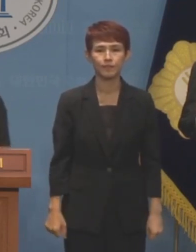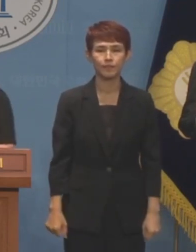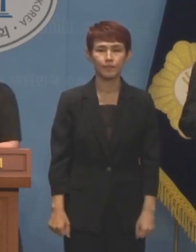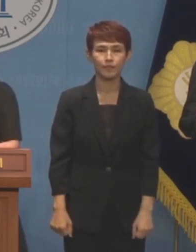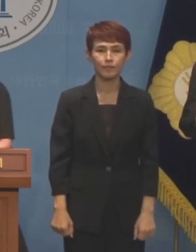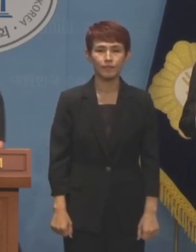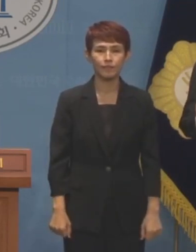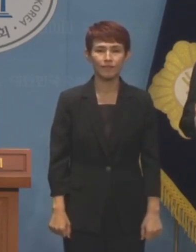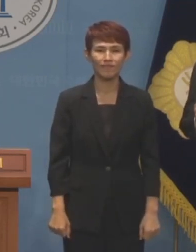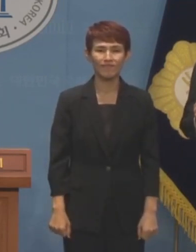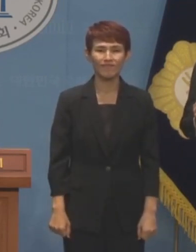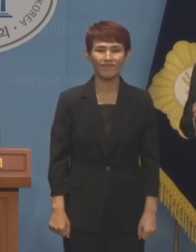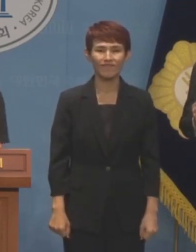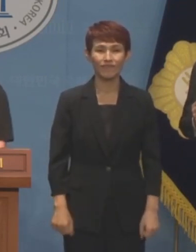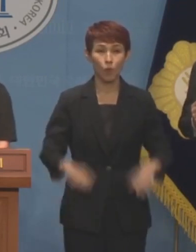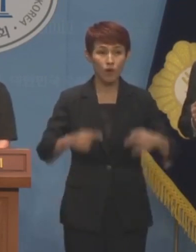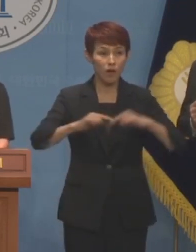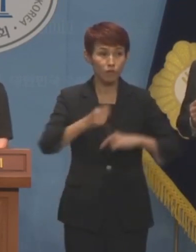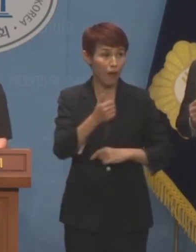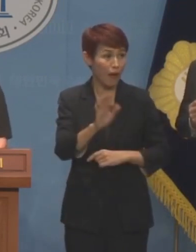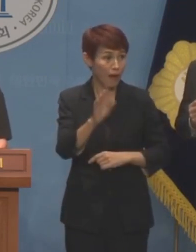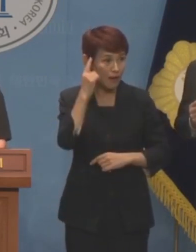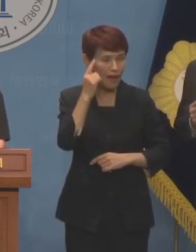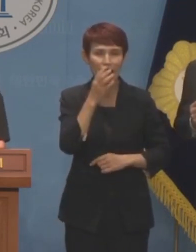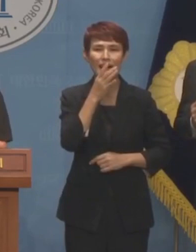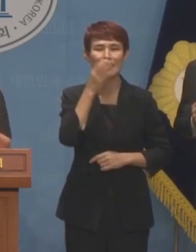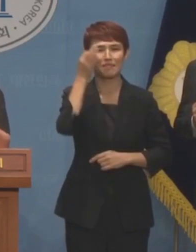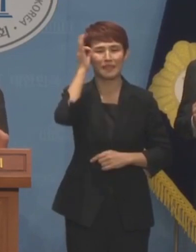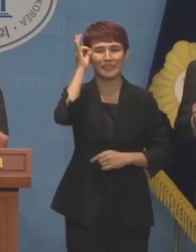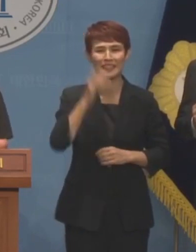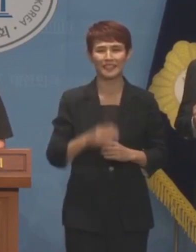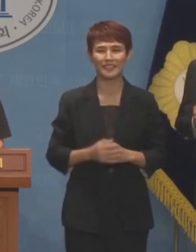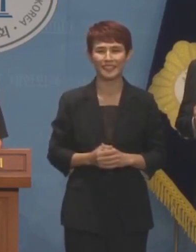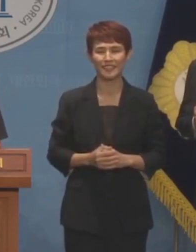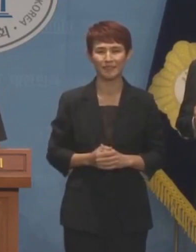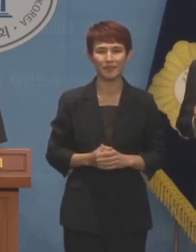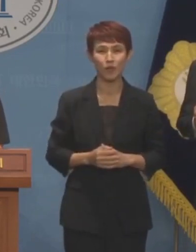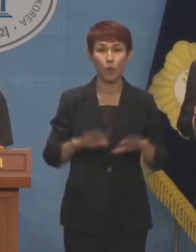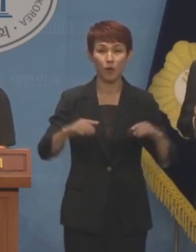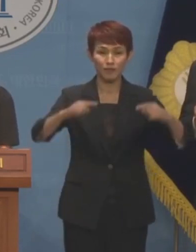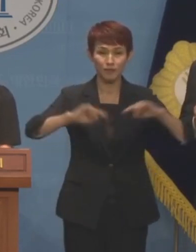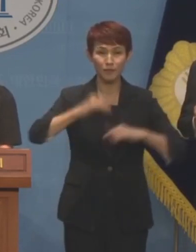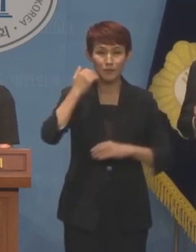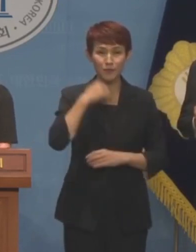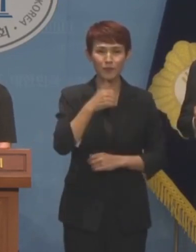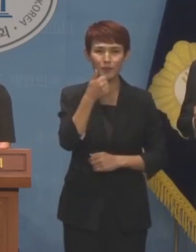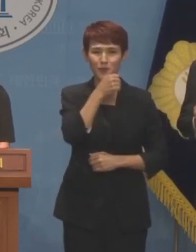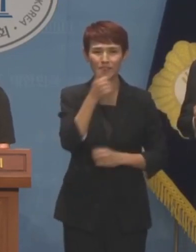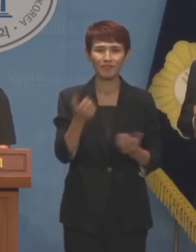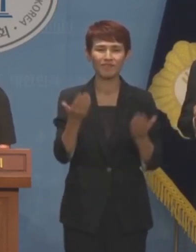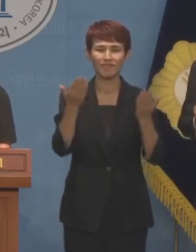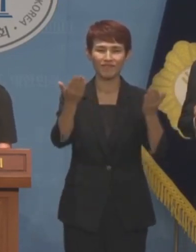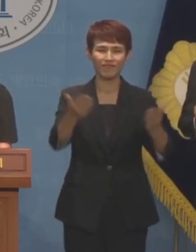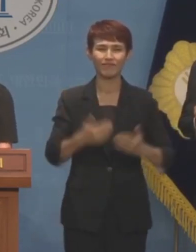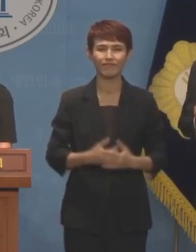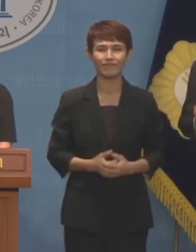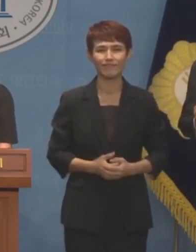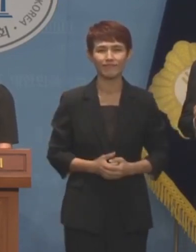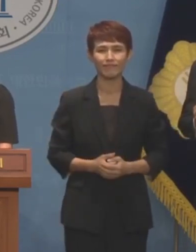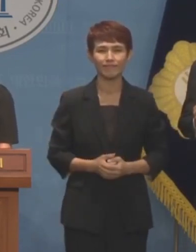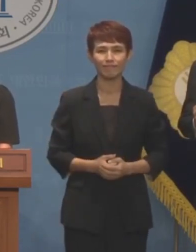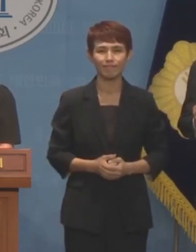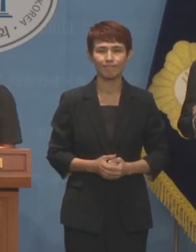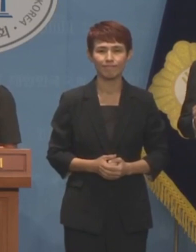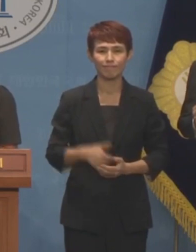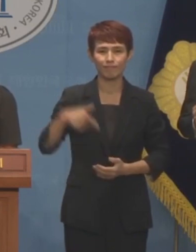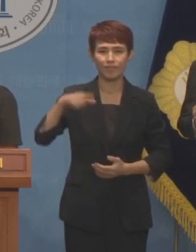아, 죄송합니다. 네, 이렇게 정신이 없습니다. 제가 오늘 함께하는 분들을 좀 소개하도록 하겠습니다. 네,